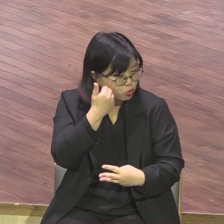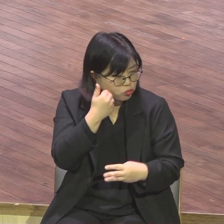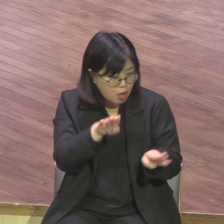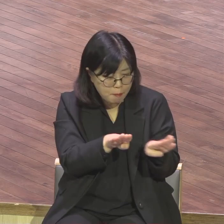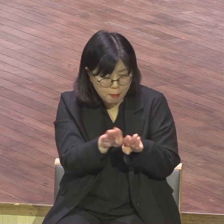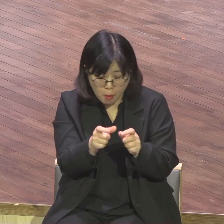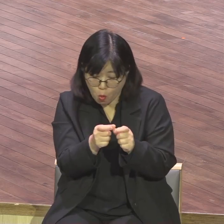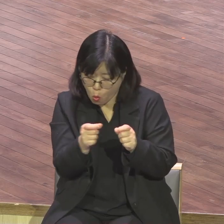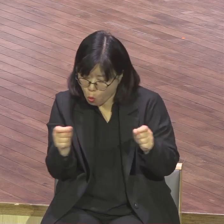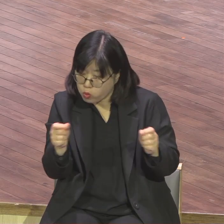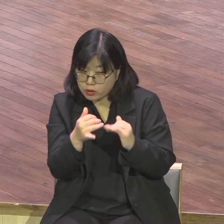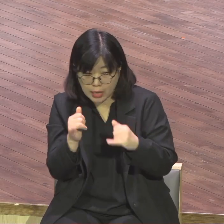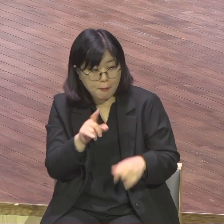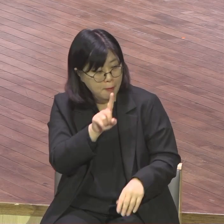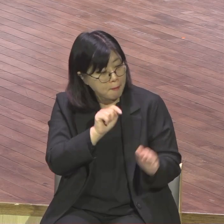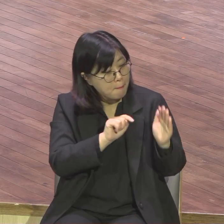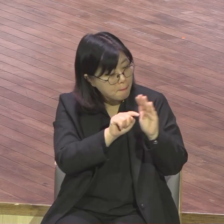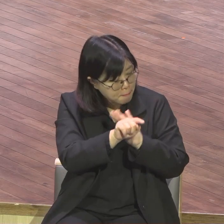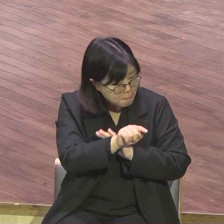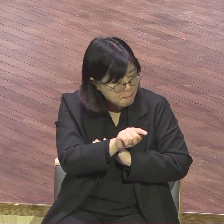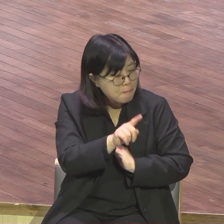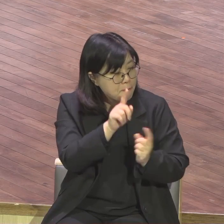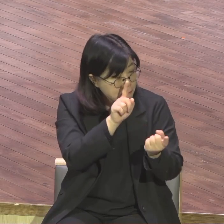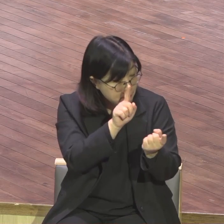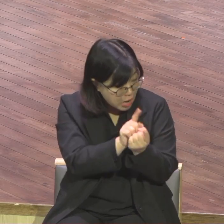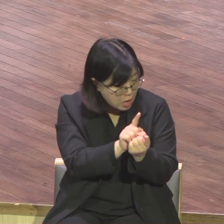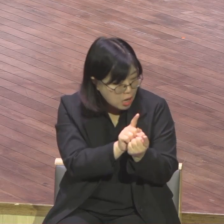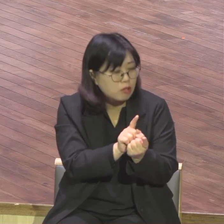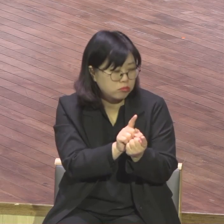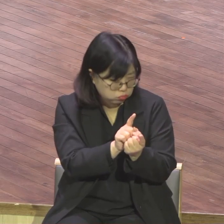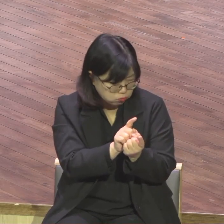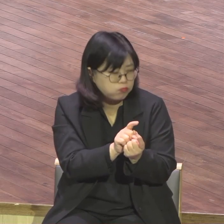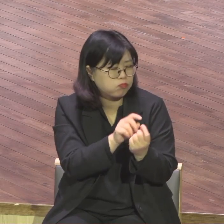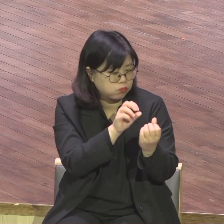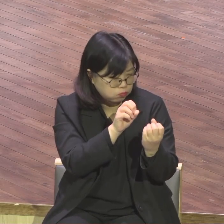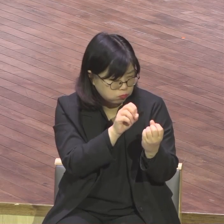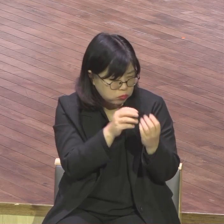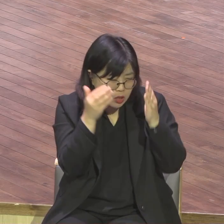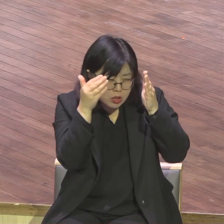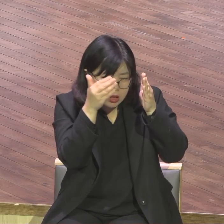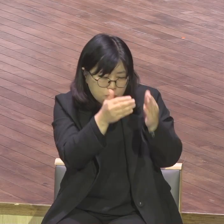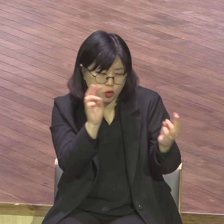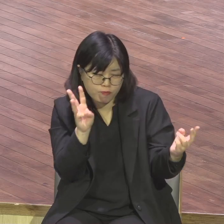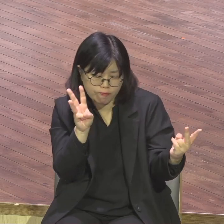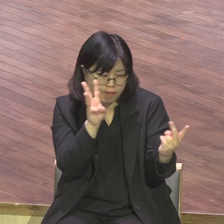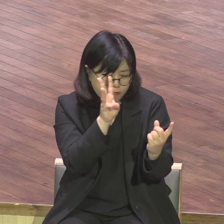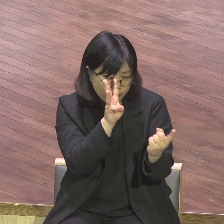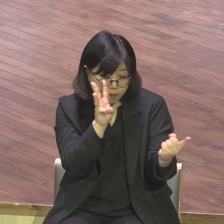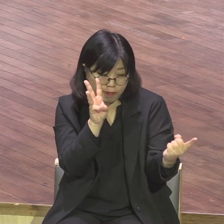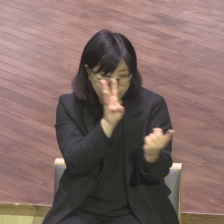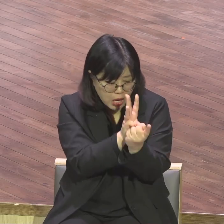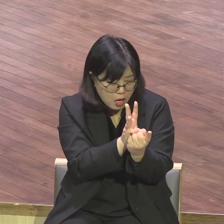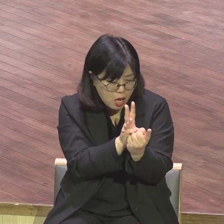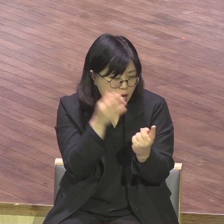영혼 좀 진지하게 한 영혼에서 집중하시기 바랍니다. 한 사람